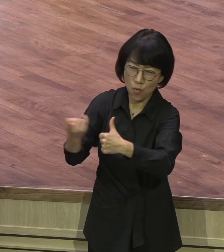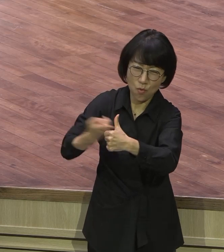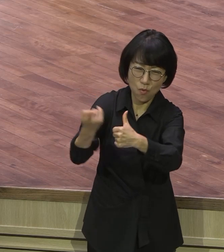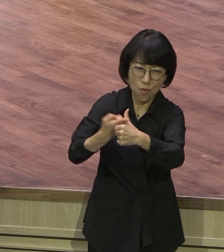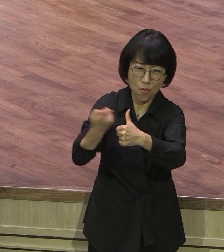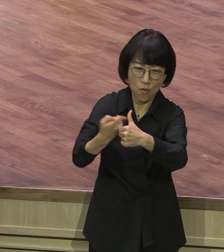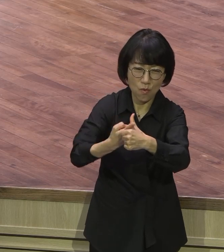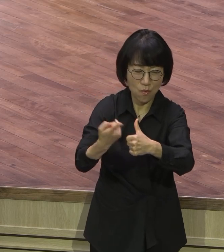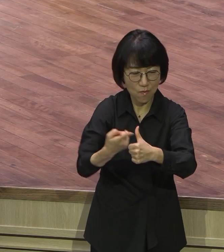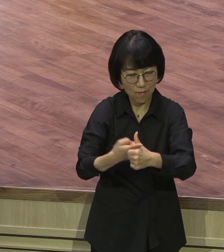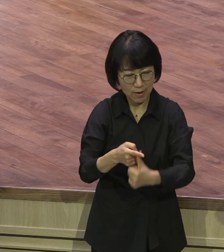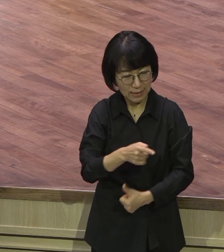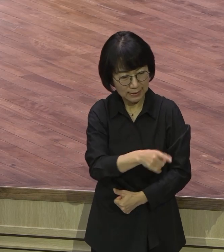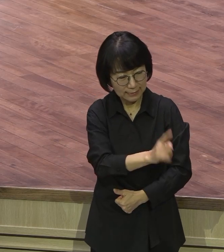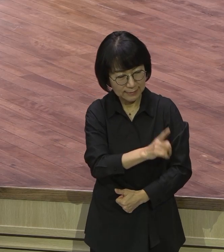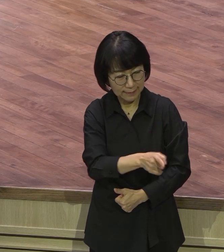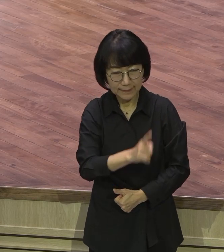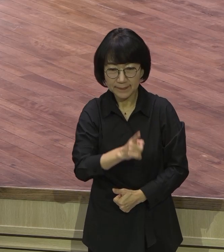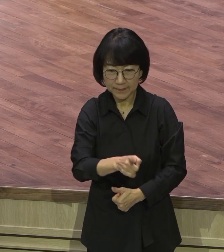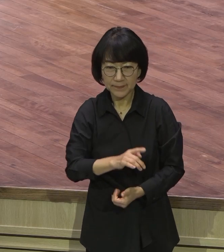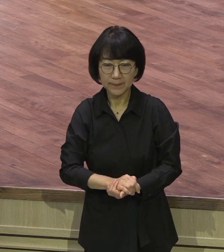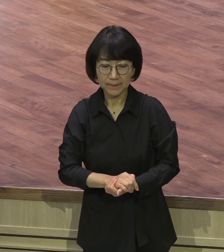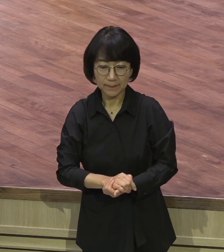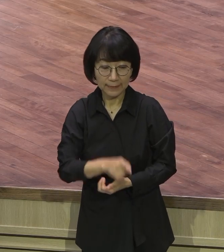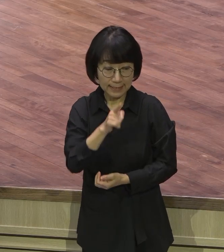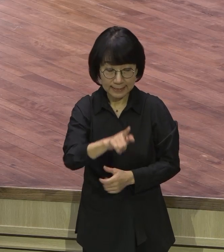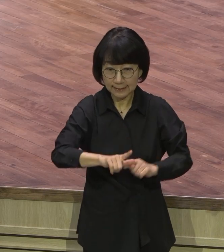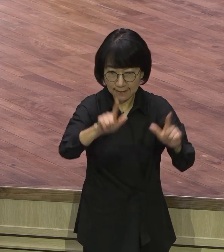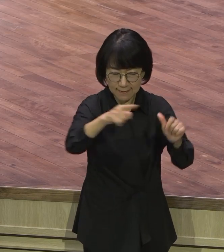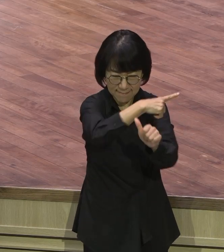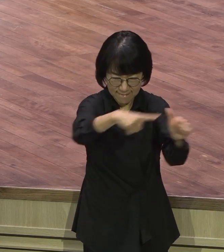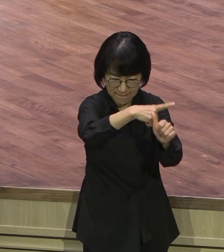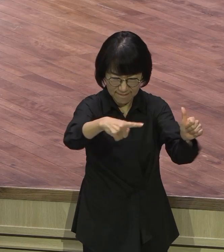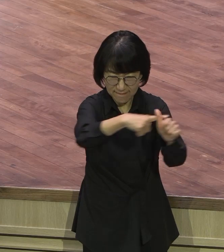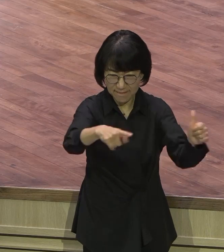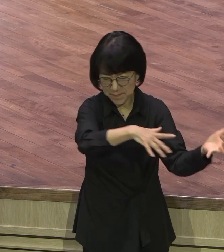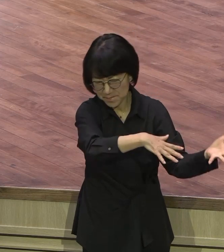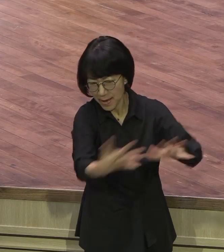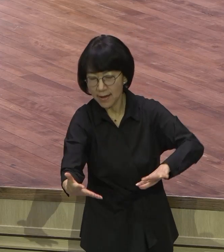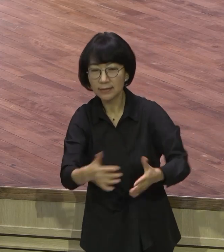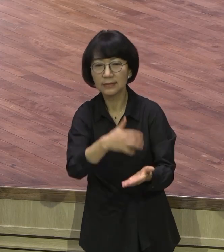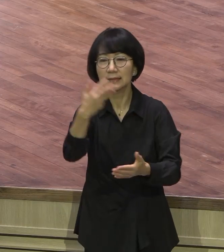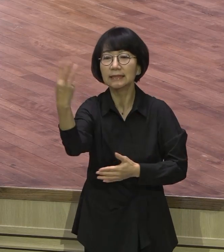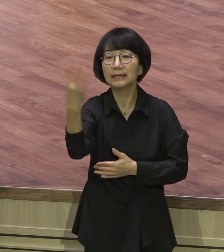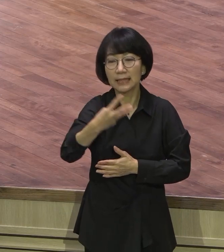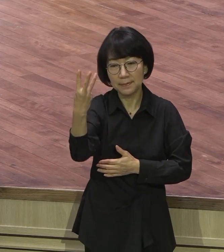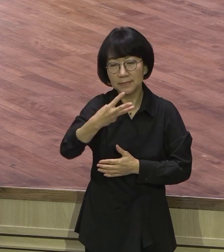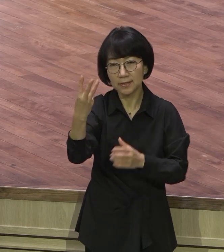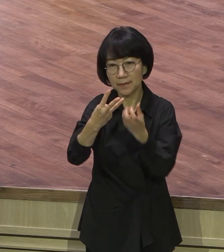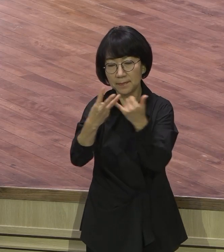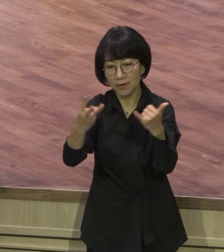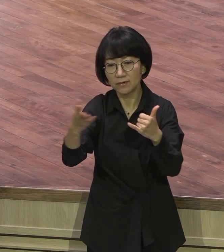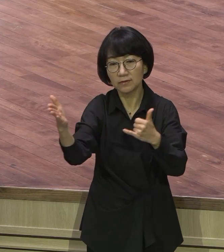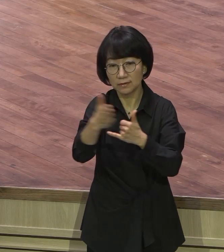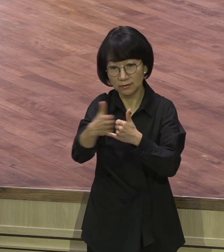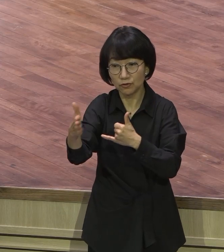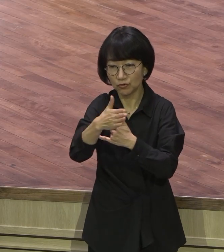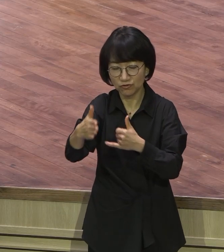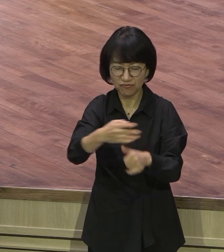척결합니다. 그날의 죽임을 당한 사람은 삼천이나 되더라도 삼천여 명을 그렇게